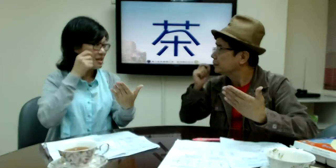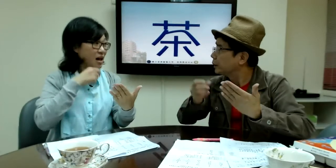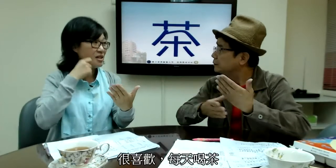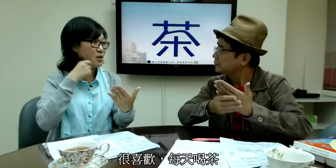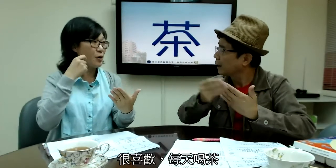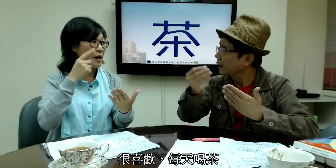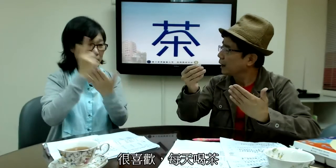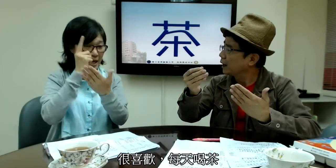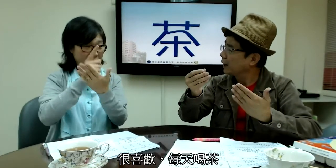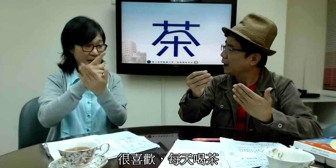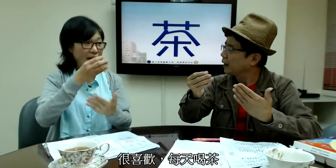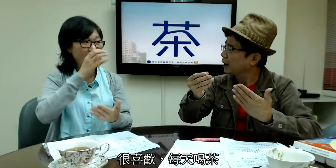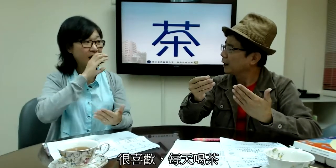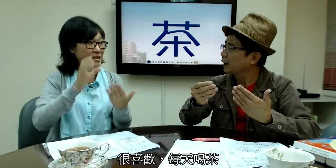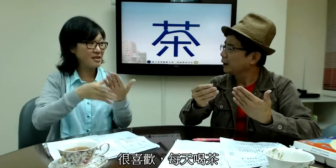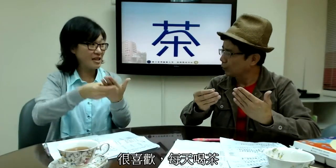很喜欢每天喝茶。